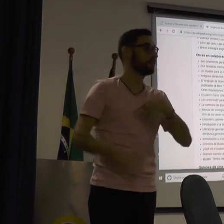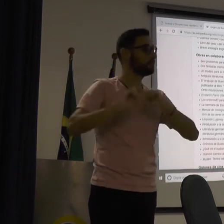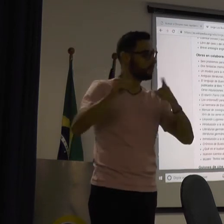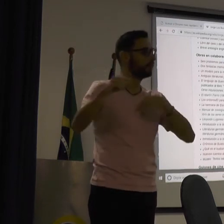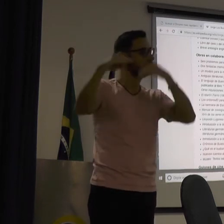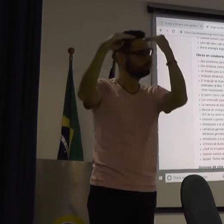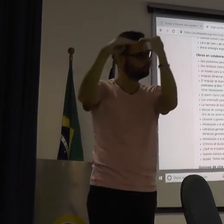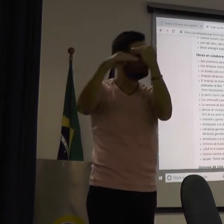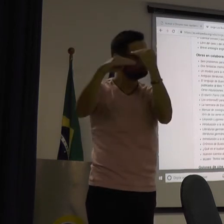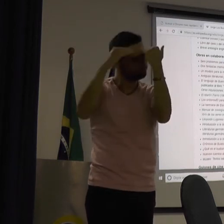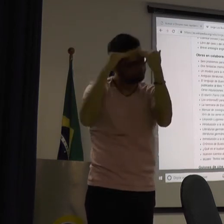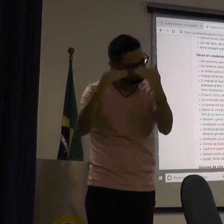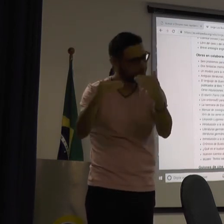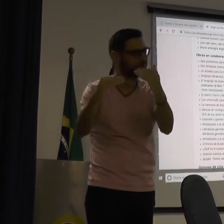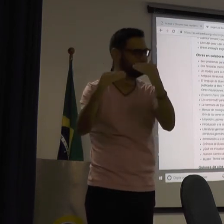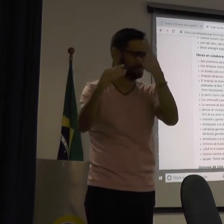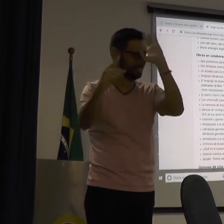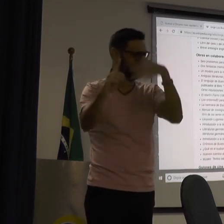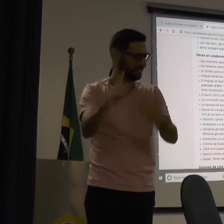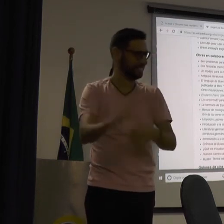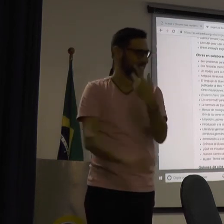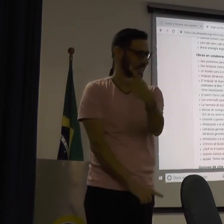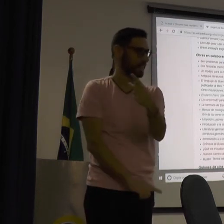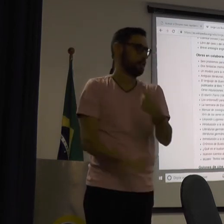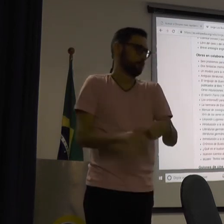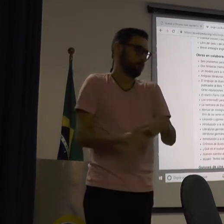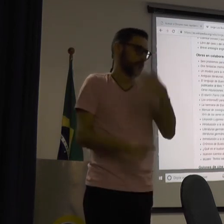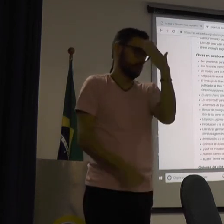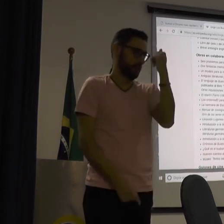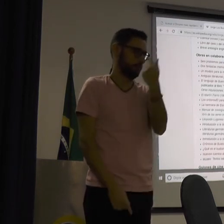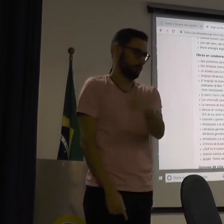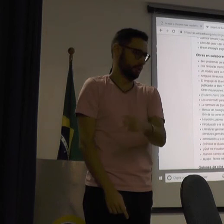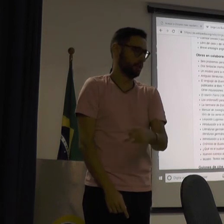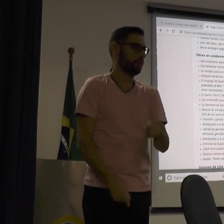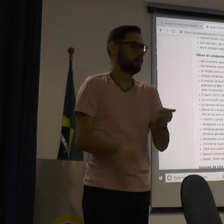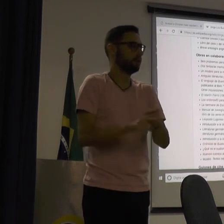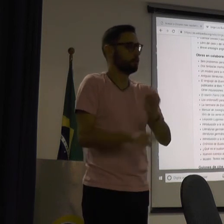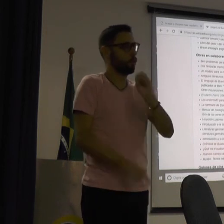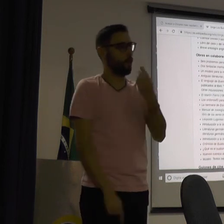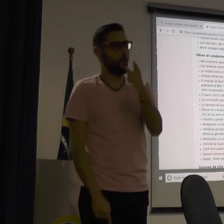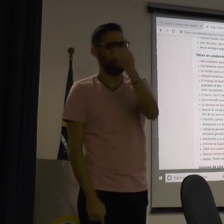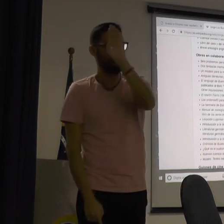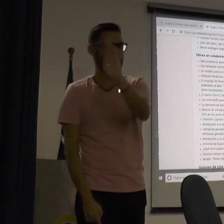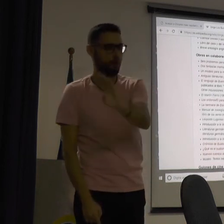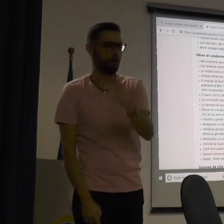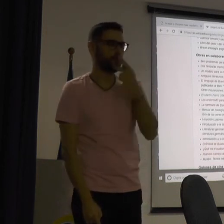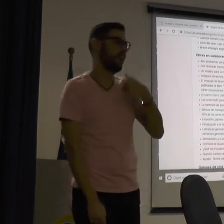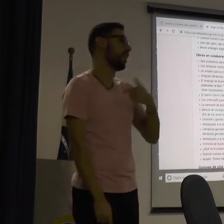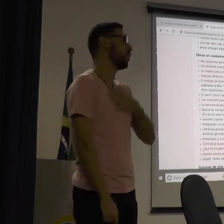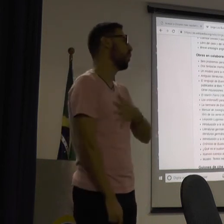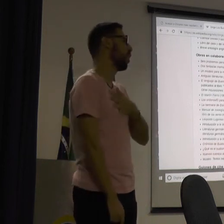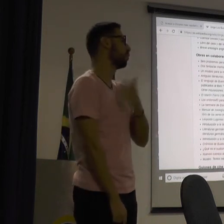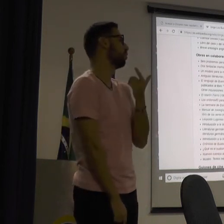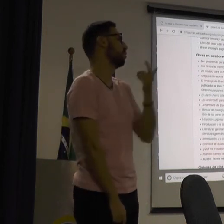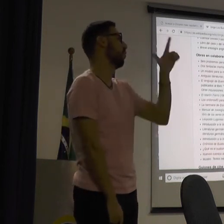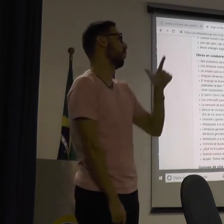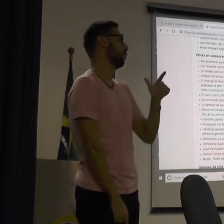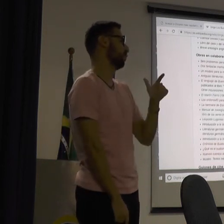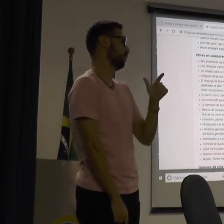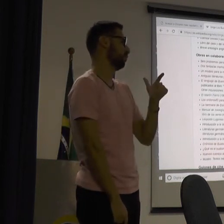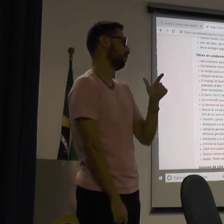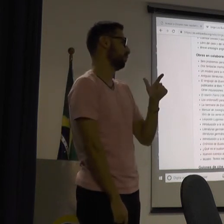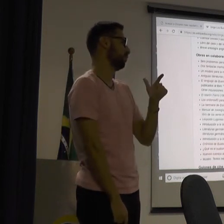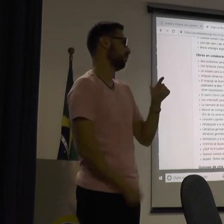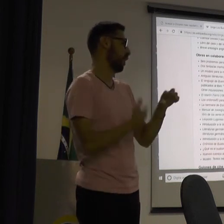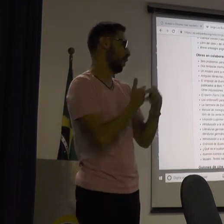Aí tal coisa. Não, eu gosto muito do Marcel, como é que chama? Schwab. O entrevistador